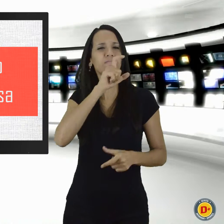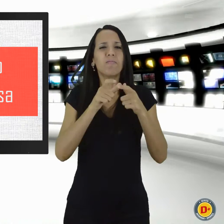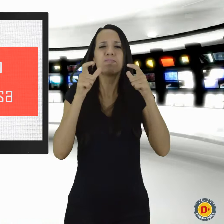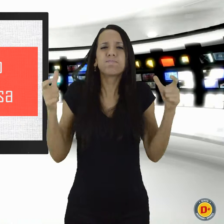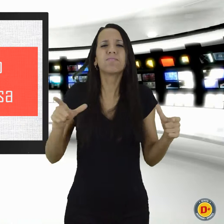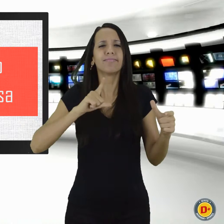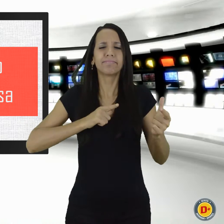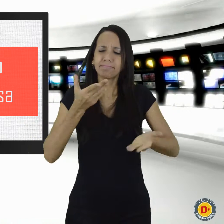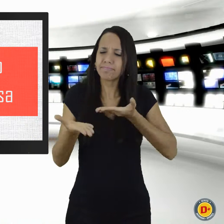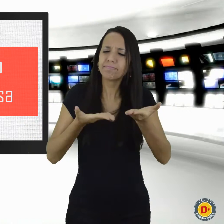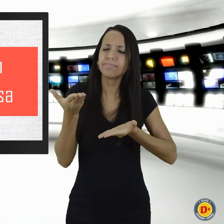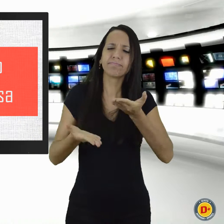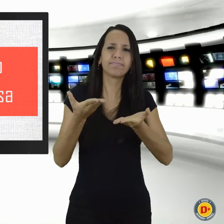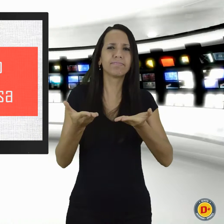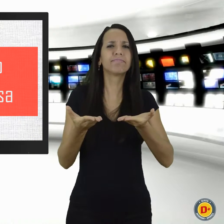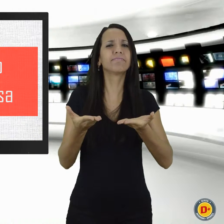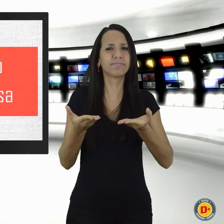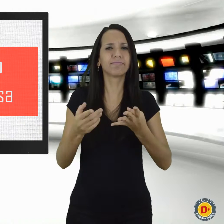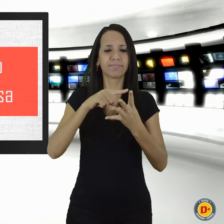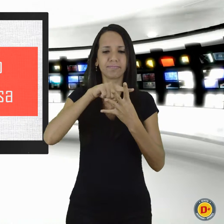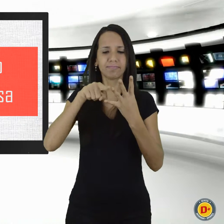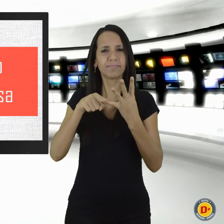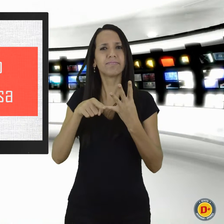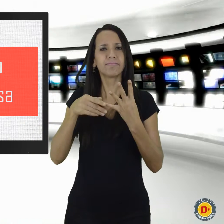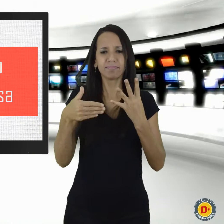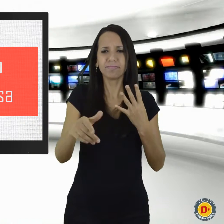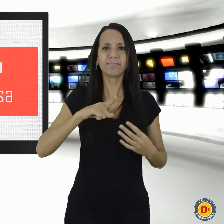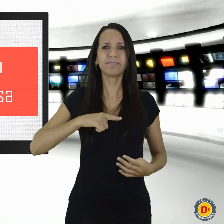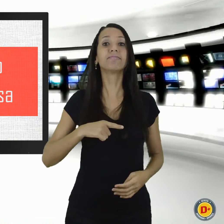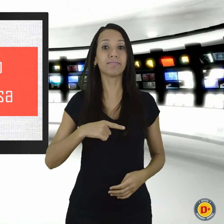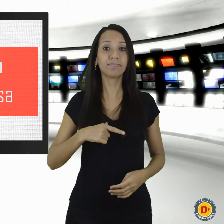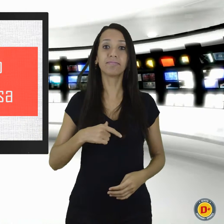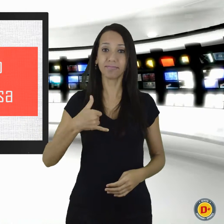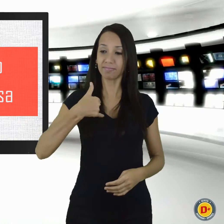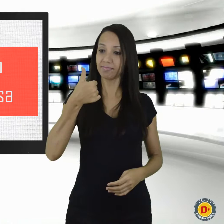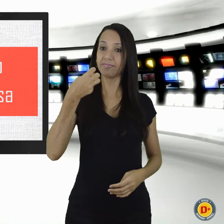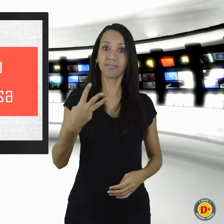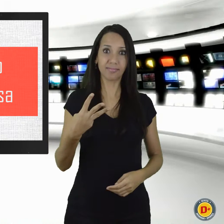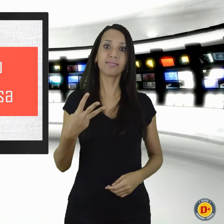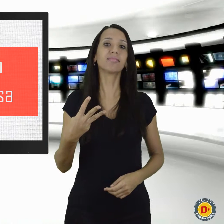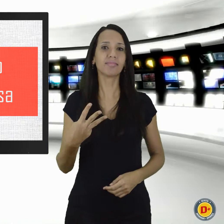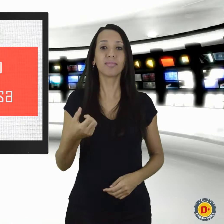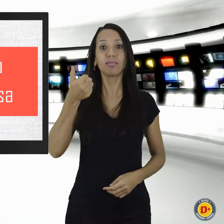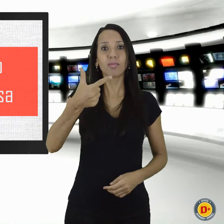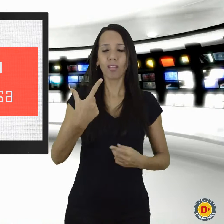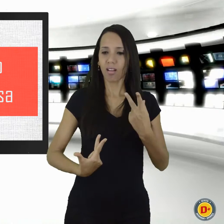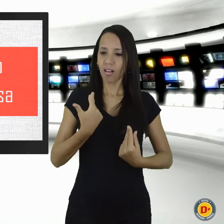foram devido aos tratamentos, pois dos 4 aos 13 anos passei por 12 cirurgias. Apesar disso, não